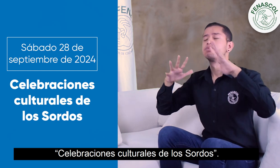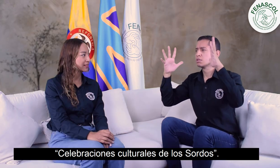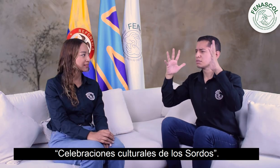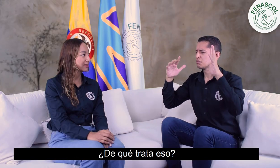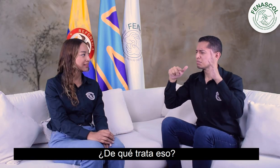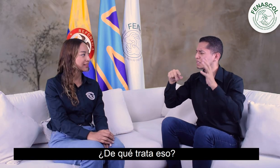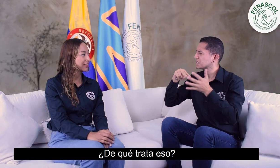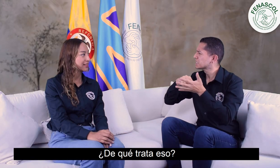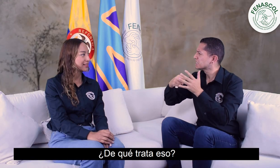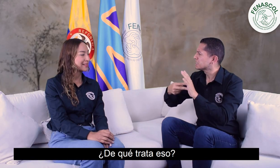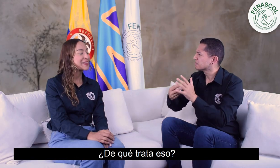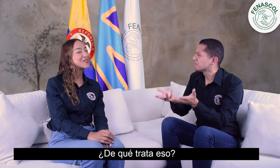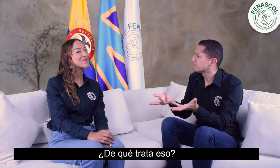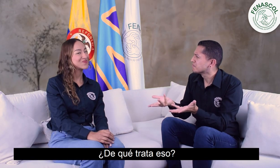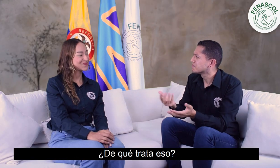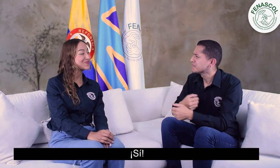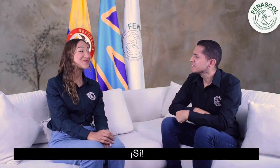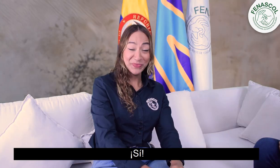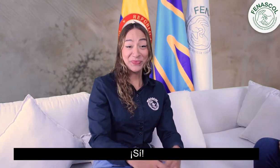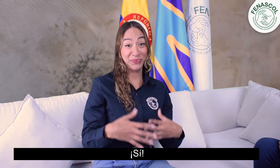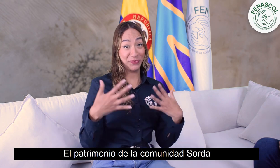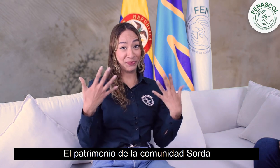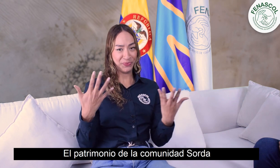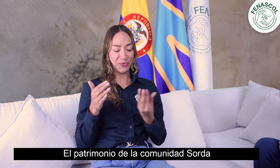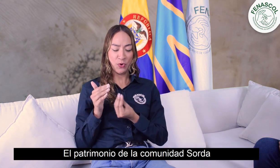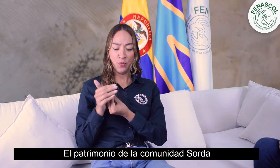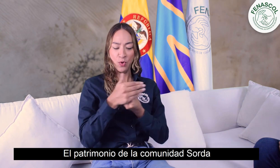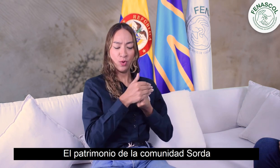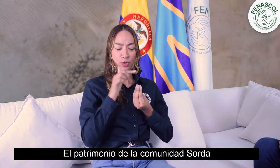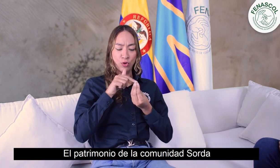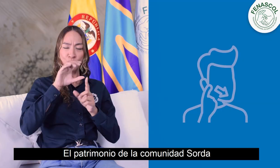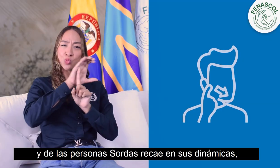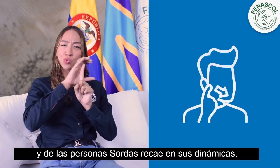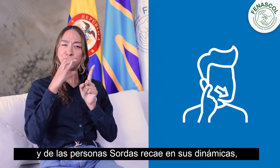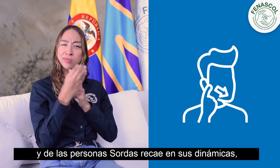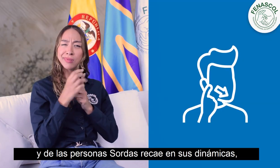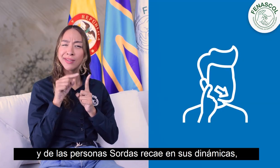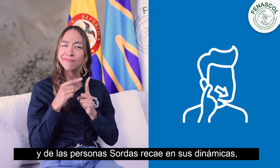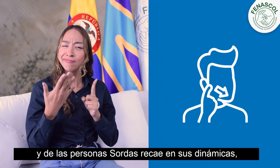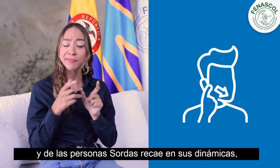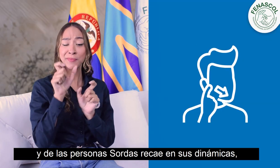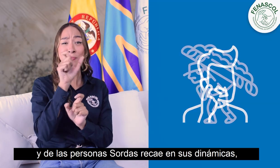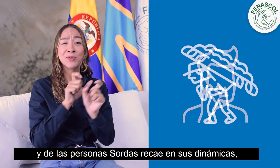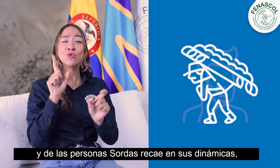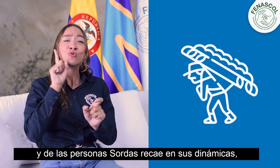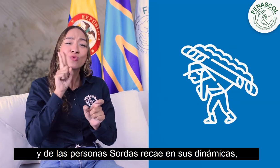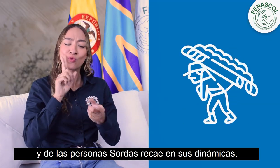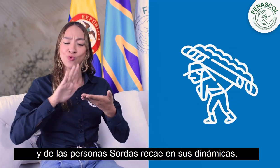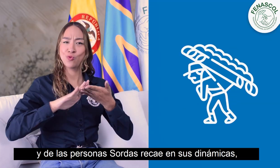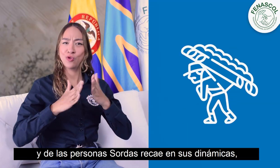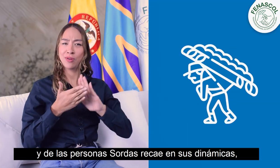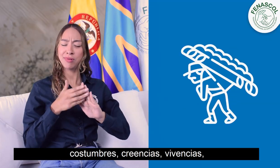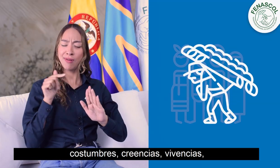¿De qué trata eso? Sí, el patrimonio de la comunidad sorda y de las personas sordas recae en sus dinámicas,